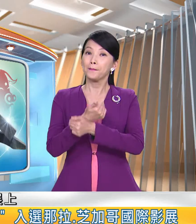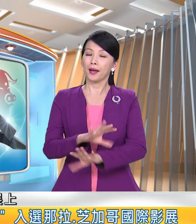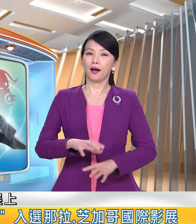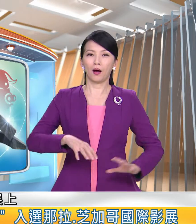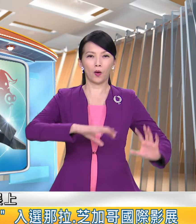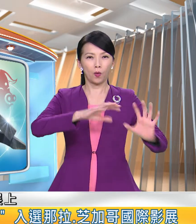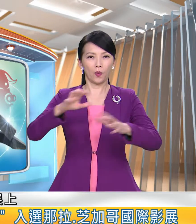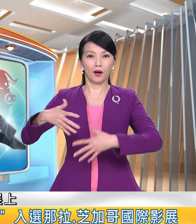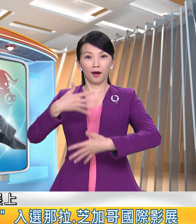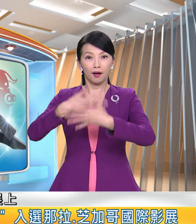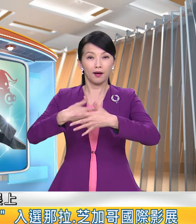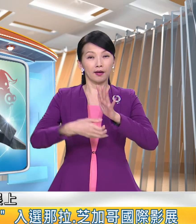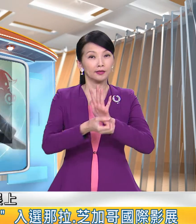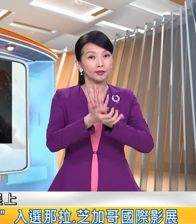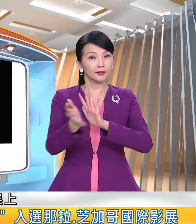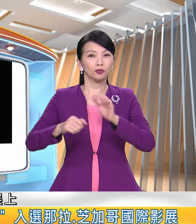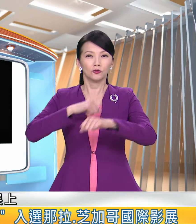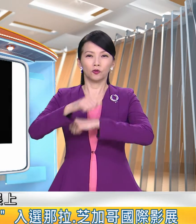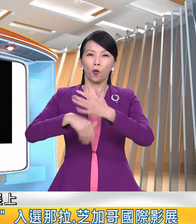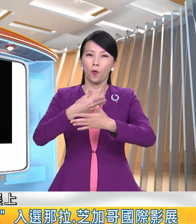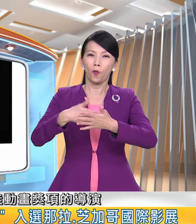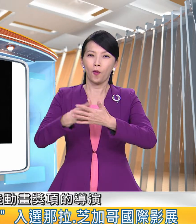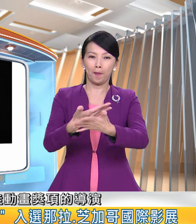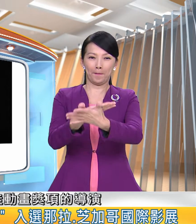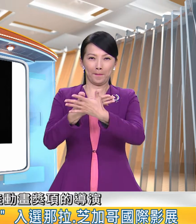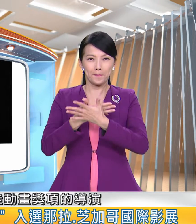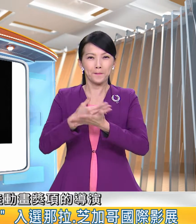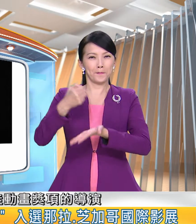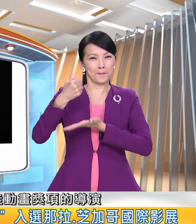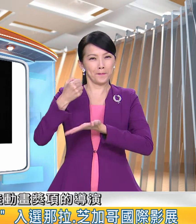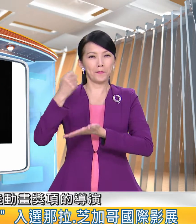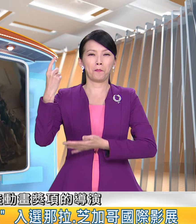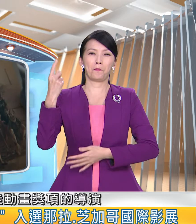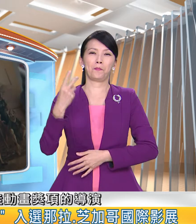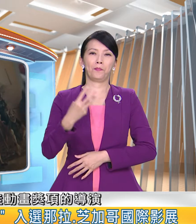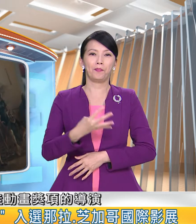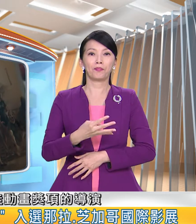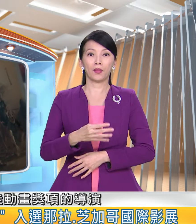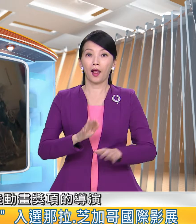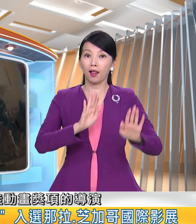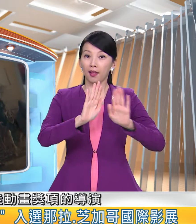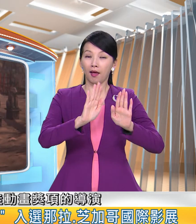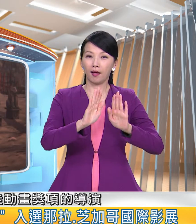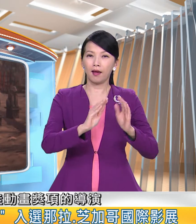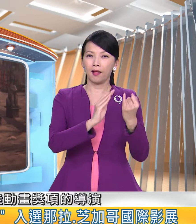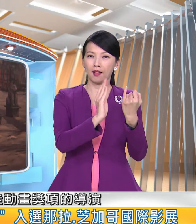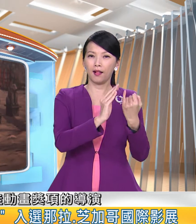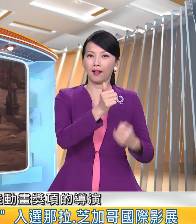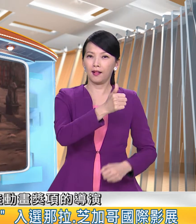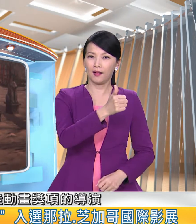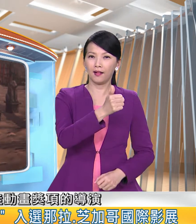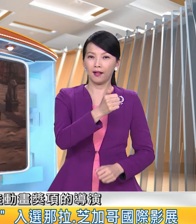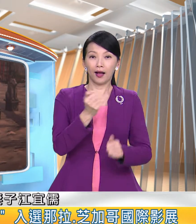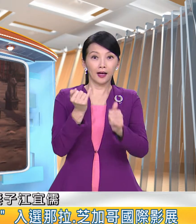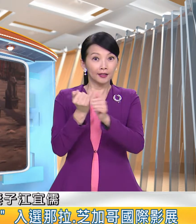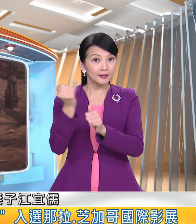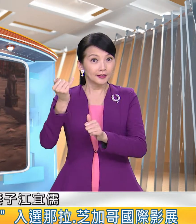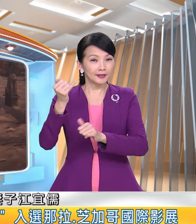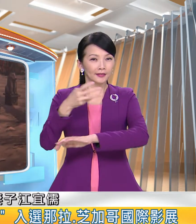曾经在国际影展上抱回好几座最佳动画奖项的导演姚江，他